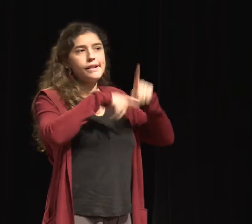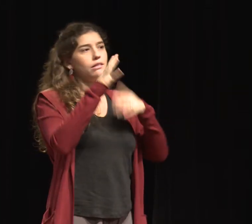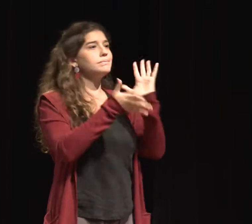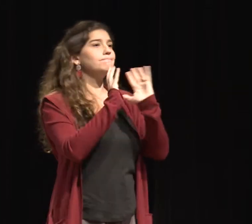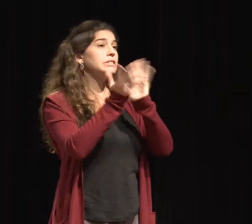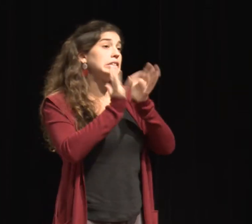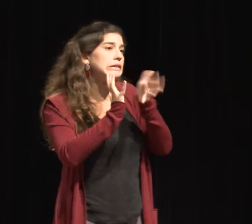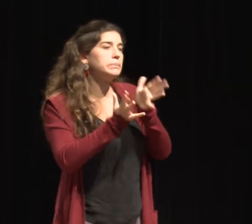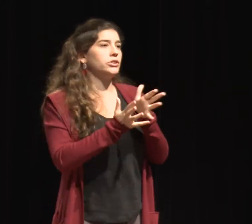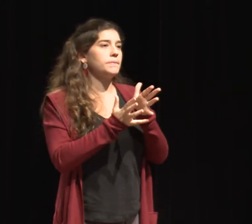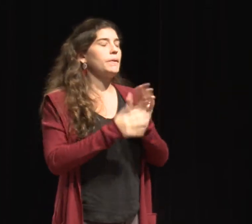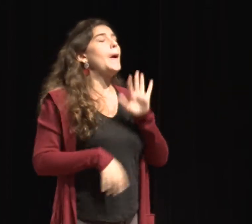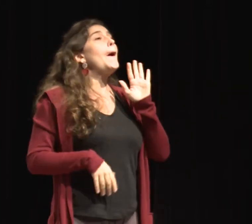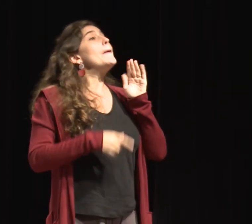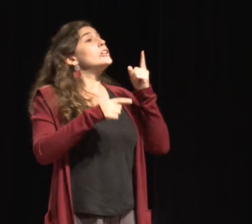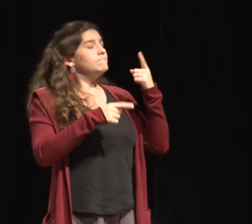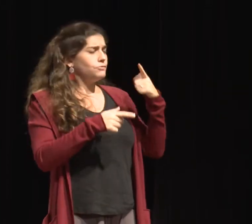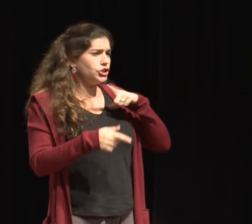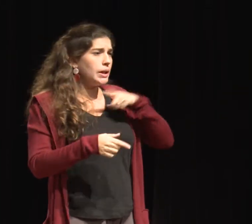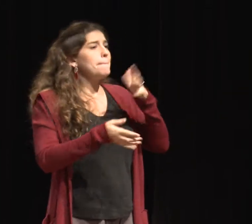não tinha material em Libras.